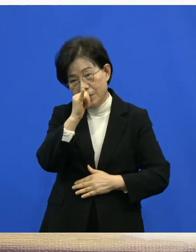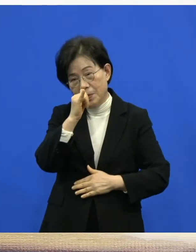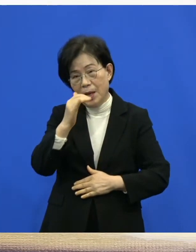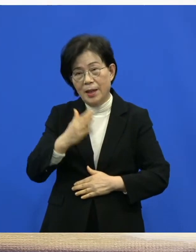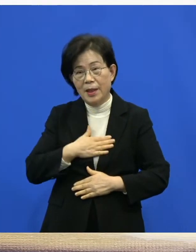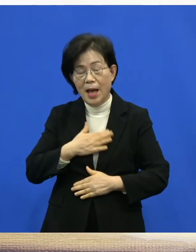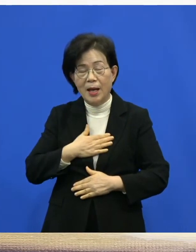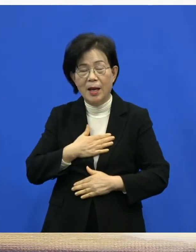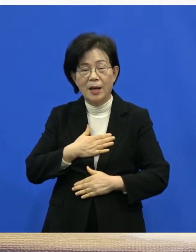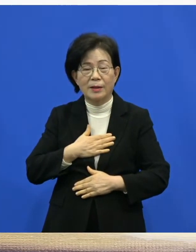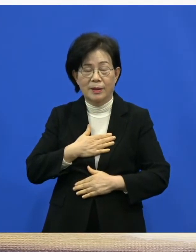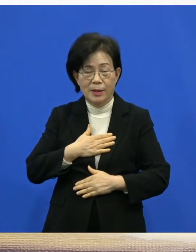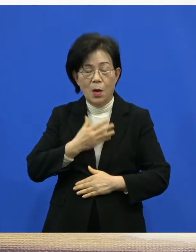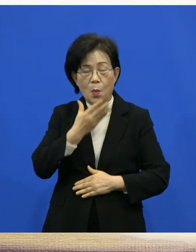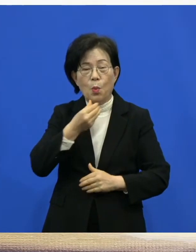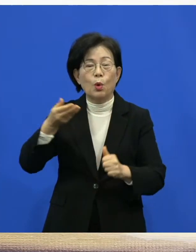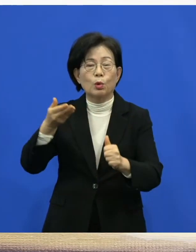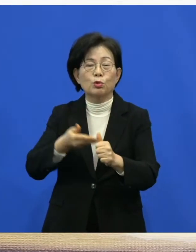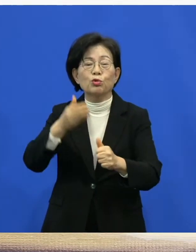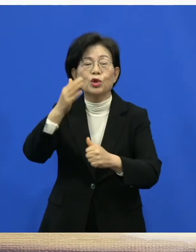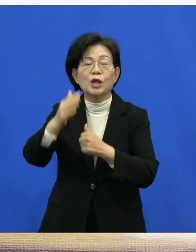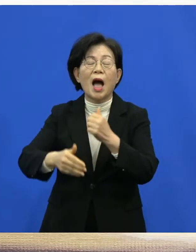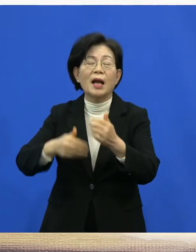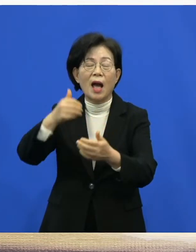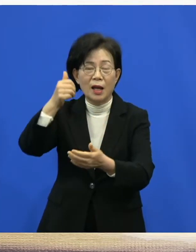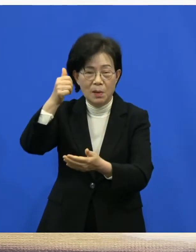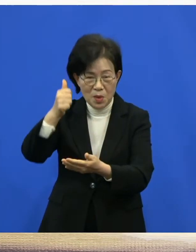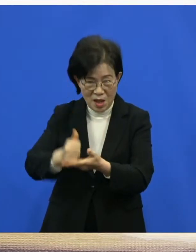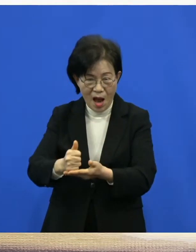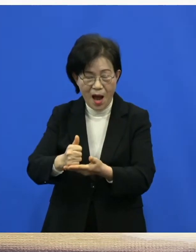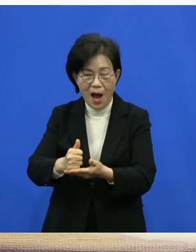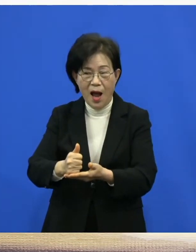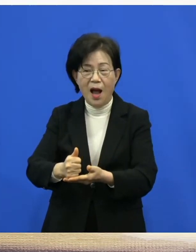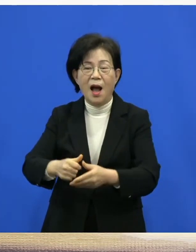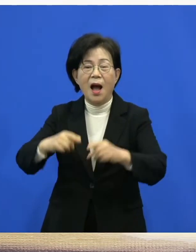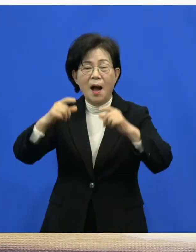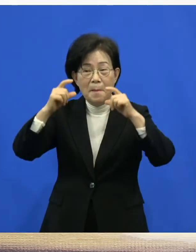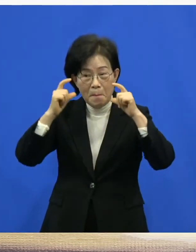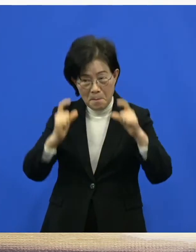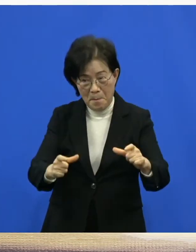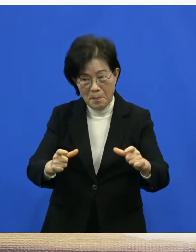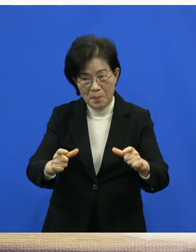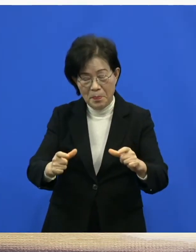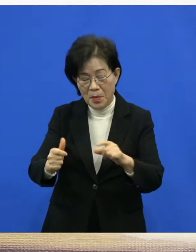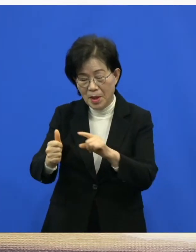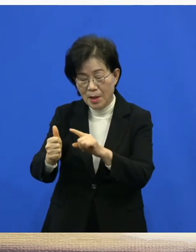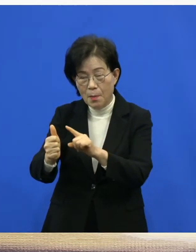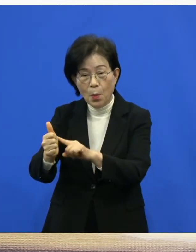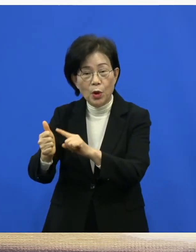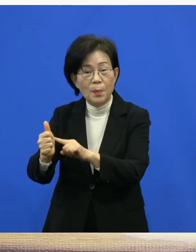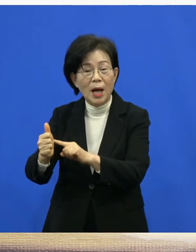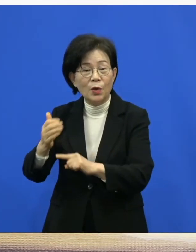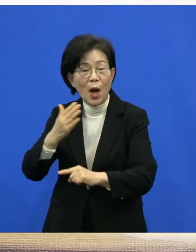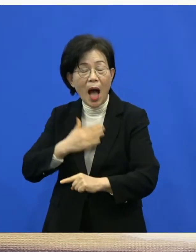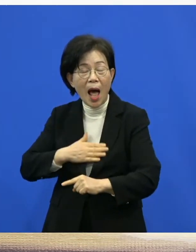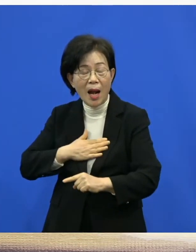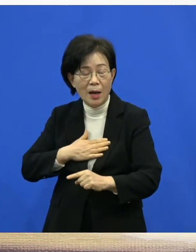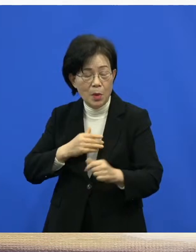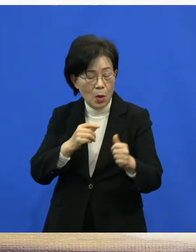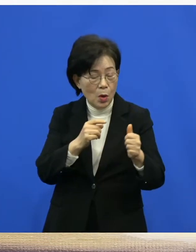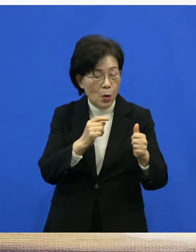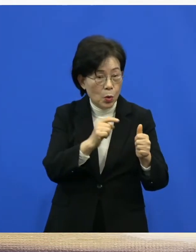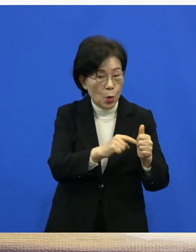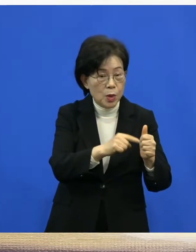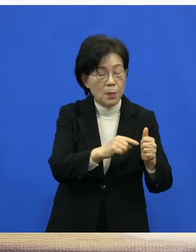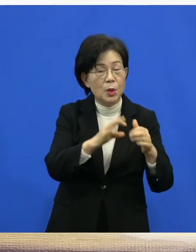나는 이런 하나님이다. 복의 하나님이다. 이걸 너도 알아라. 이걸 알려주는 거잖아요. 누구를 통하여? 요셉을